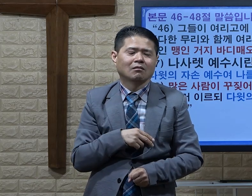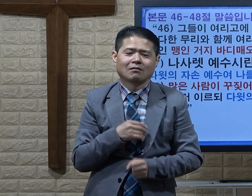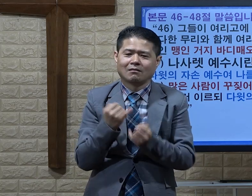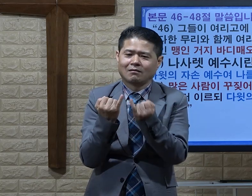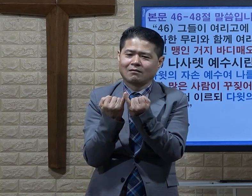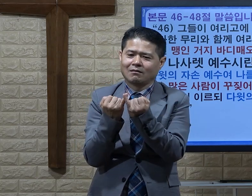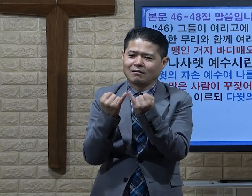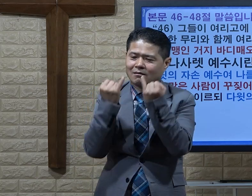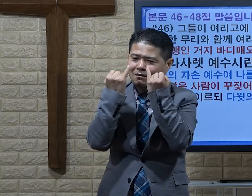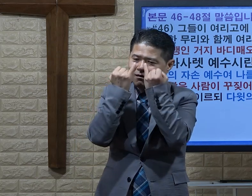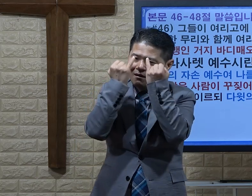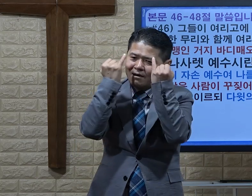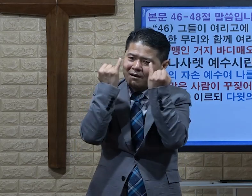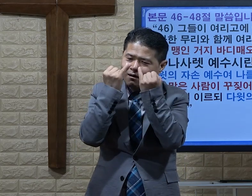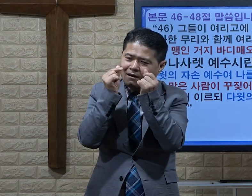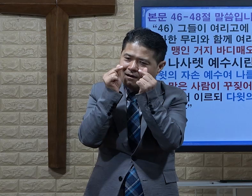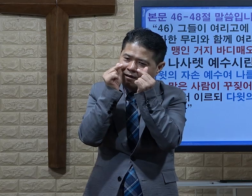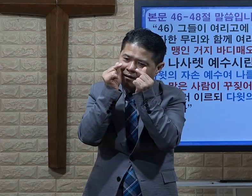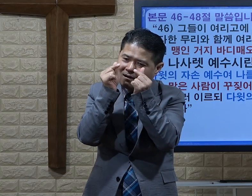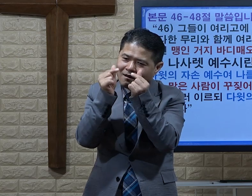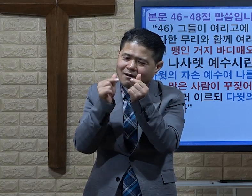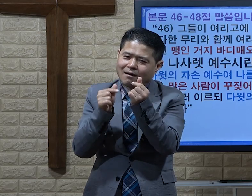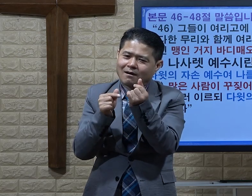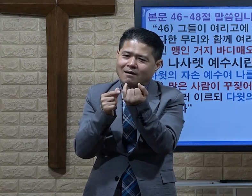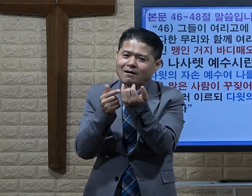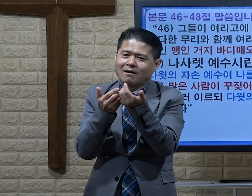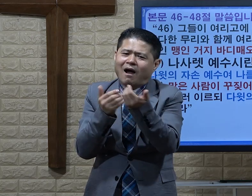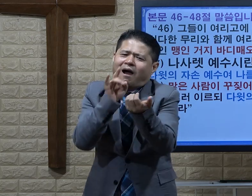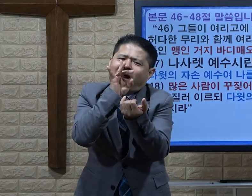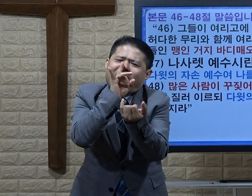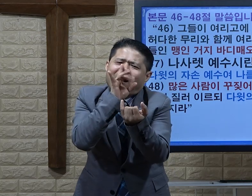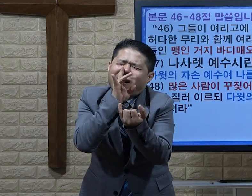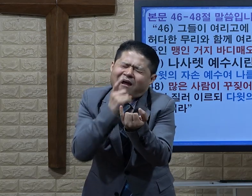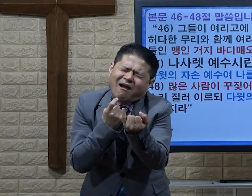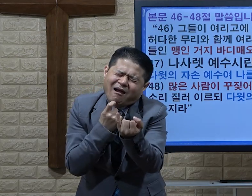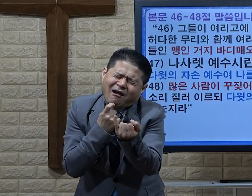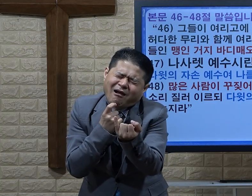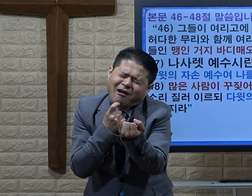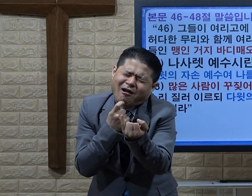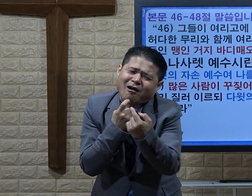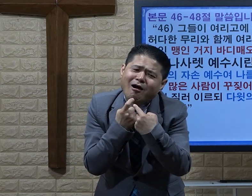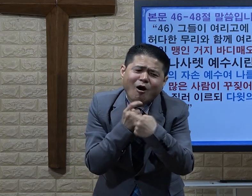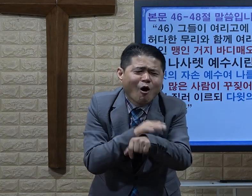때문입니다. 우리가 연애를 할 때 정말 이성을 향해서 간절하지 않습니까?